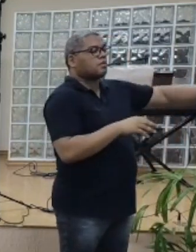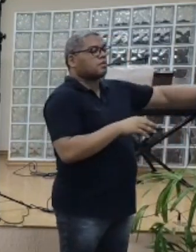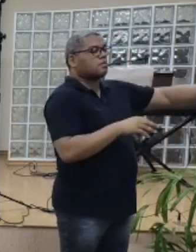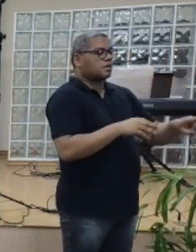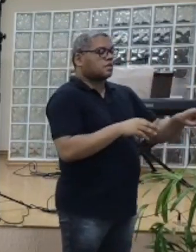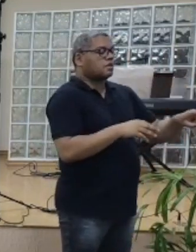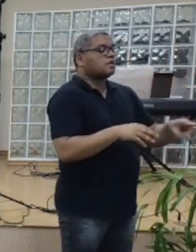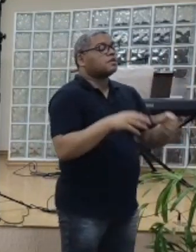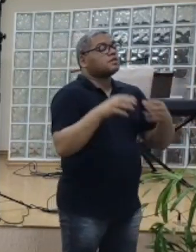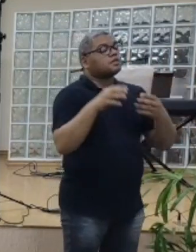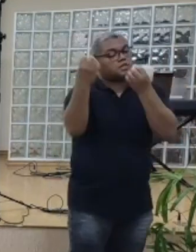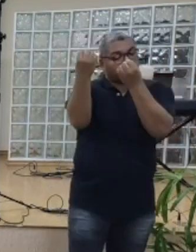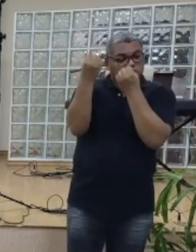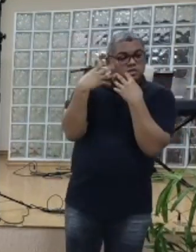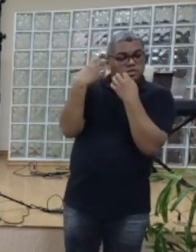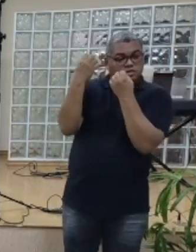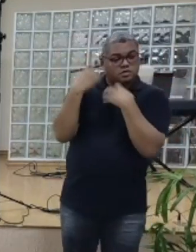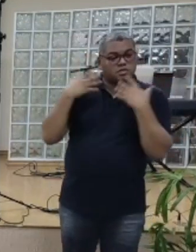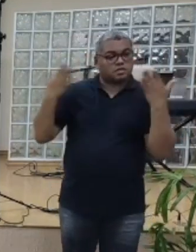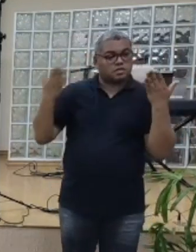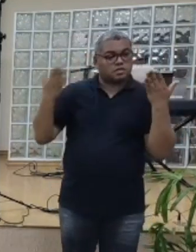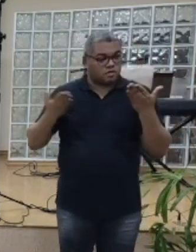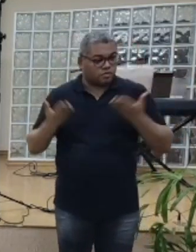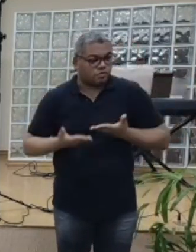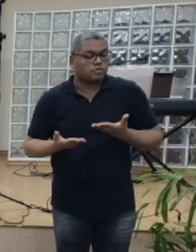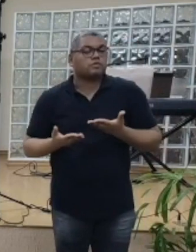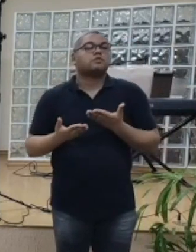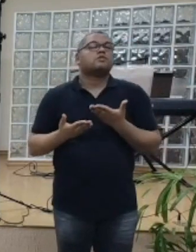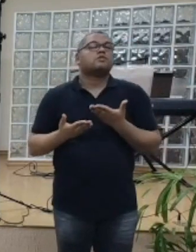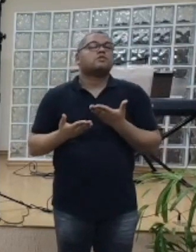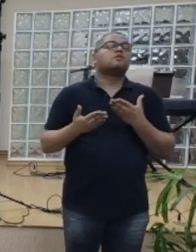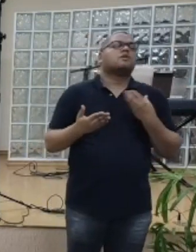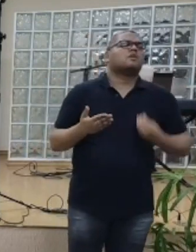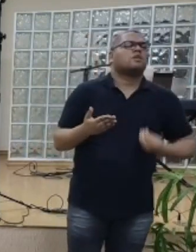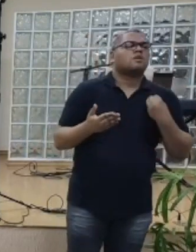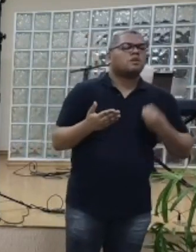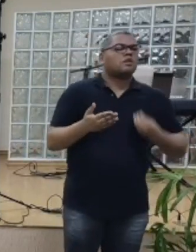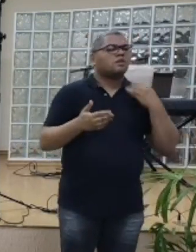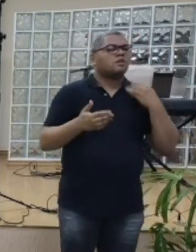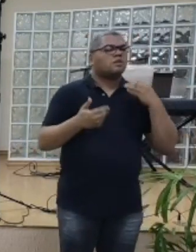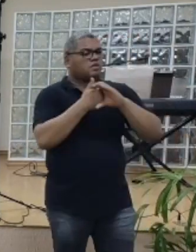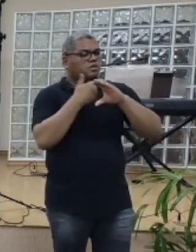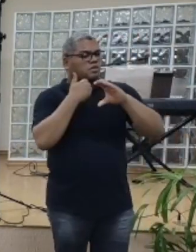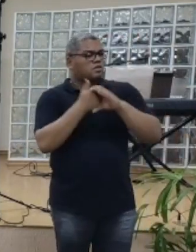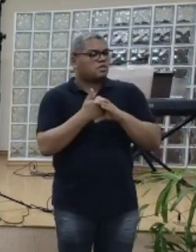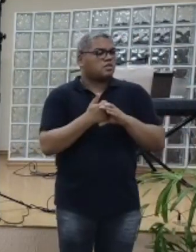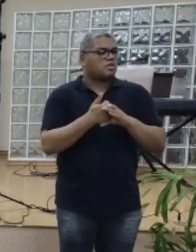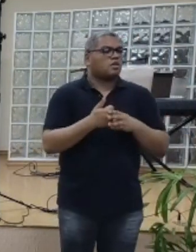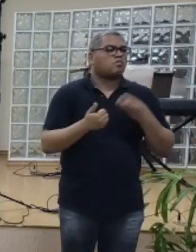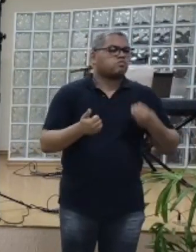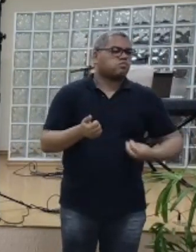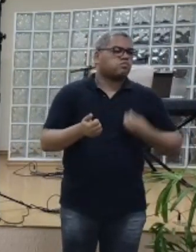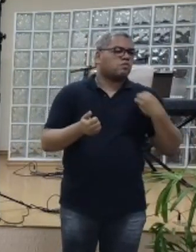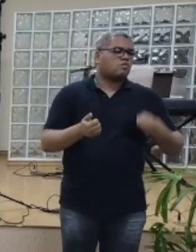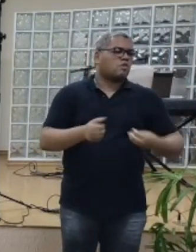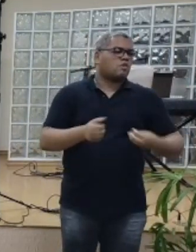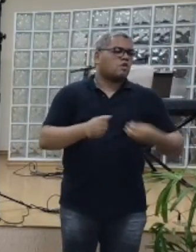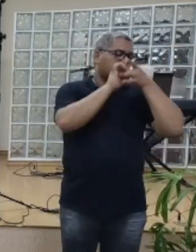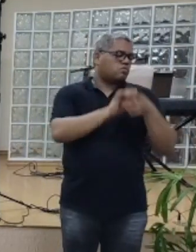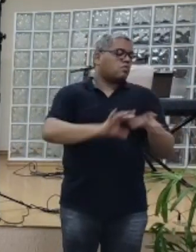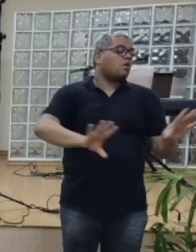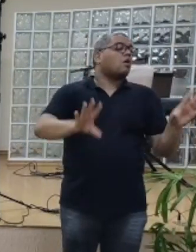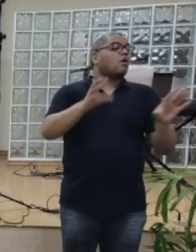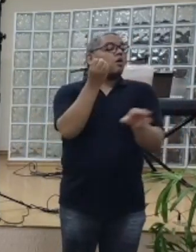nós hoje? Vida cristã é deixa o barco rolar, ou existe alguma coisa